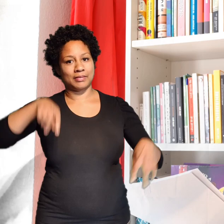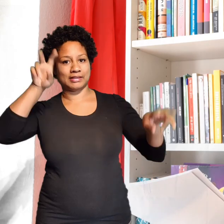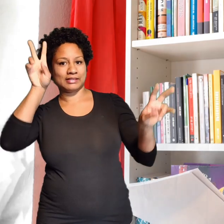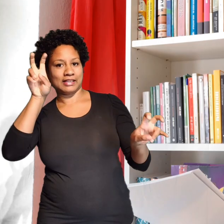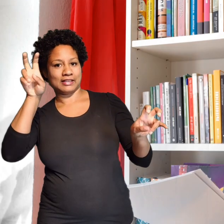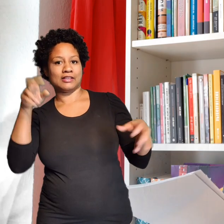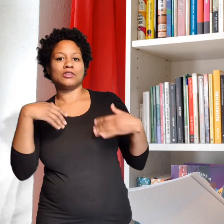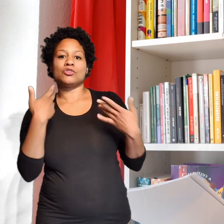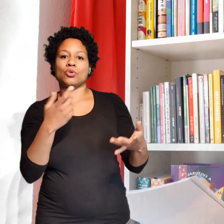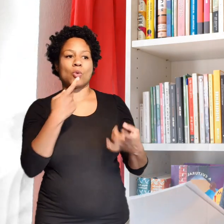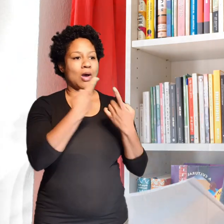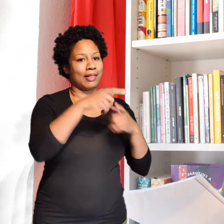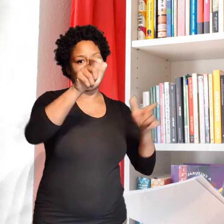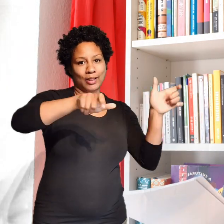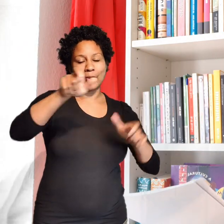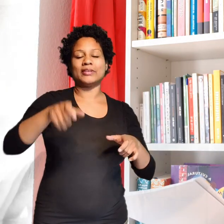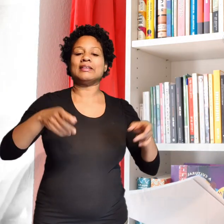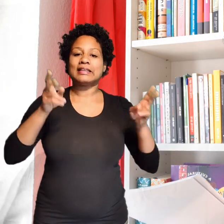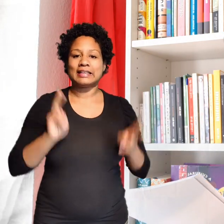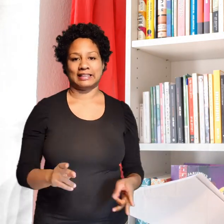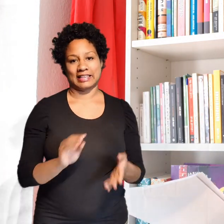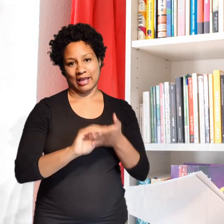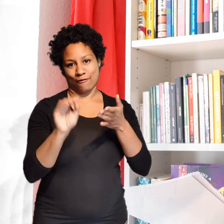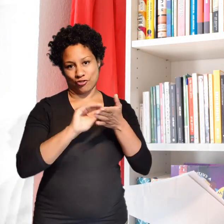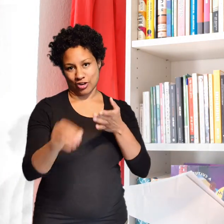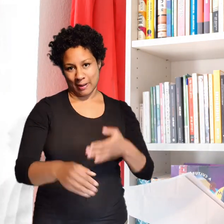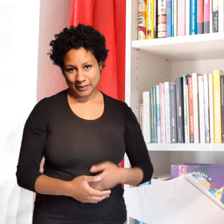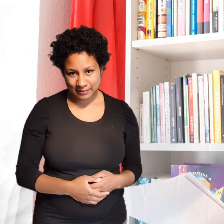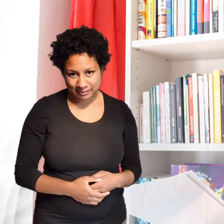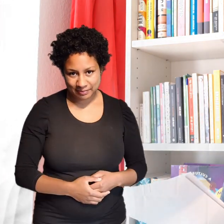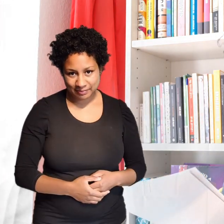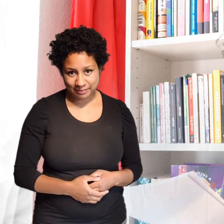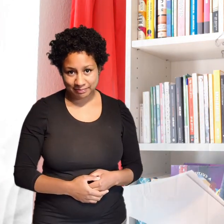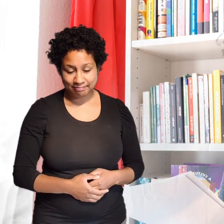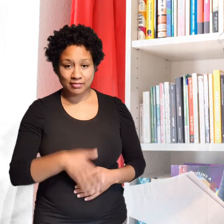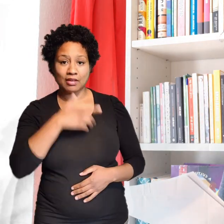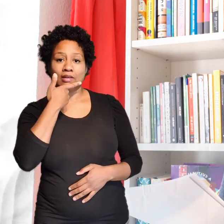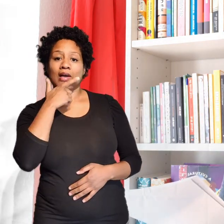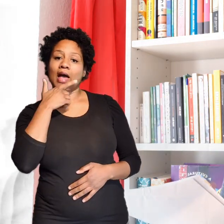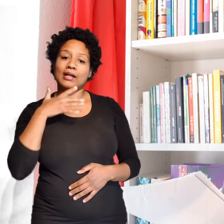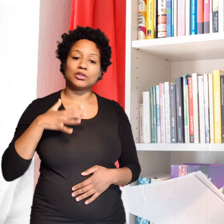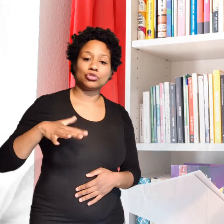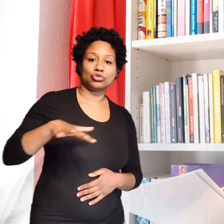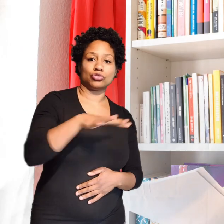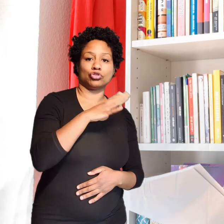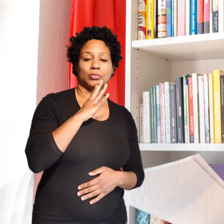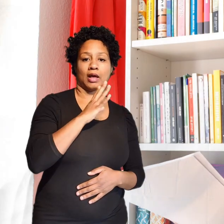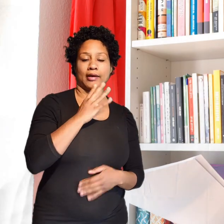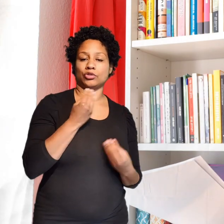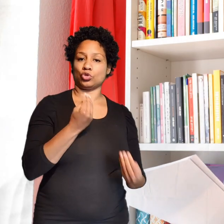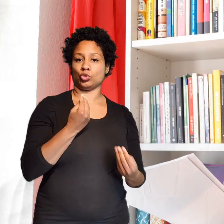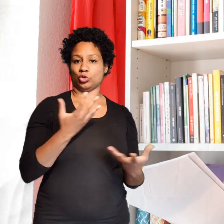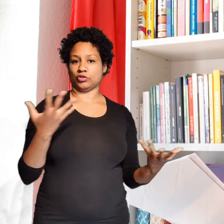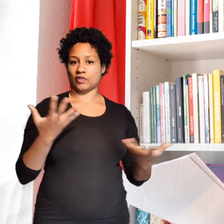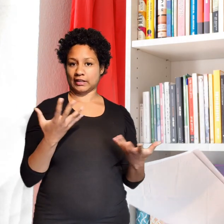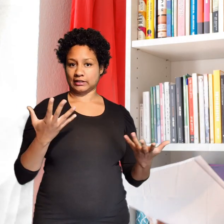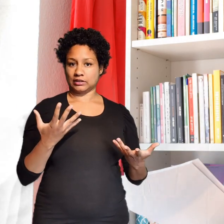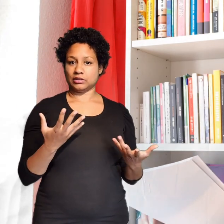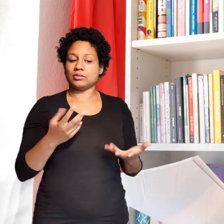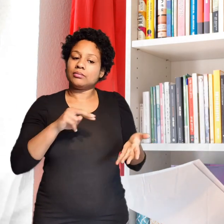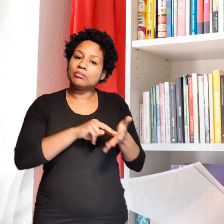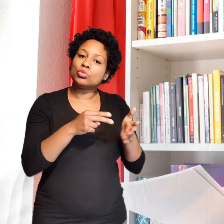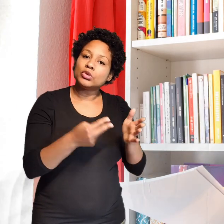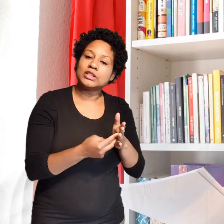Titel von anderen richtig geschrieben wird. Im englischsprachigen Raum ist es üblich, bestimmte